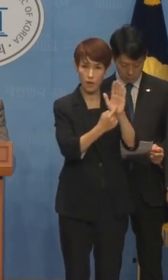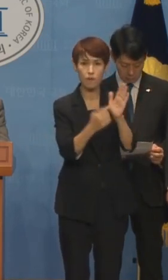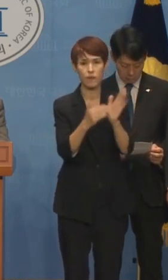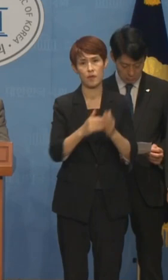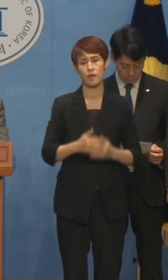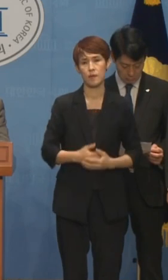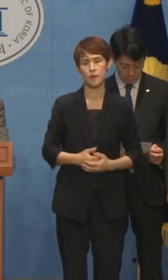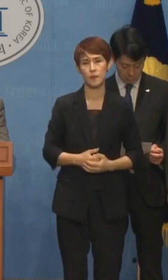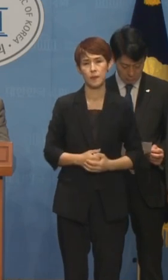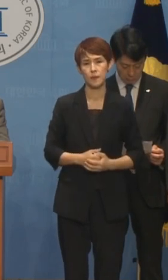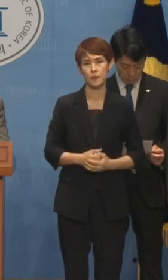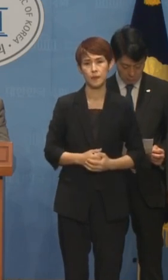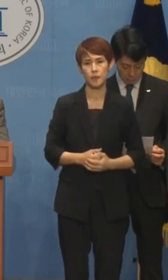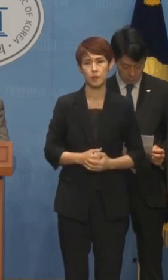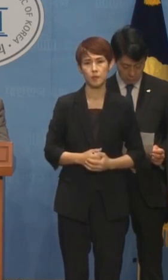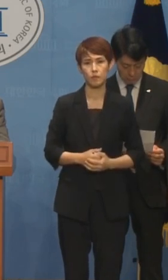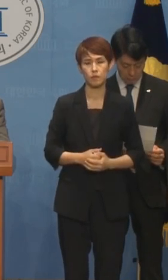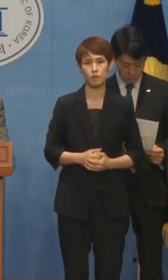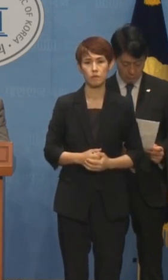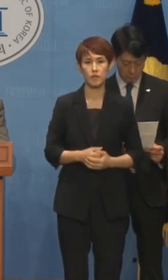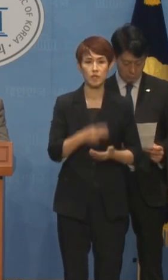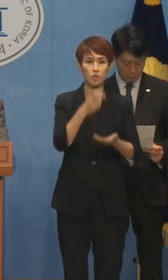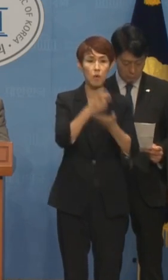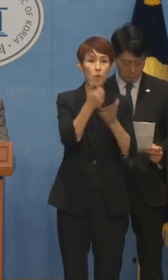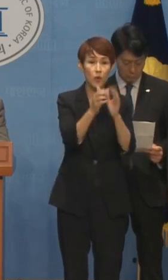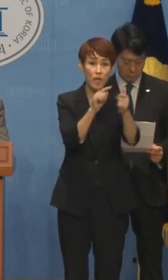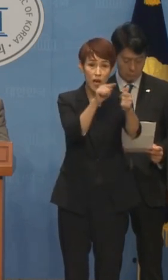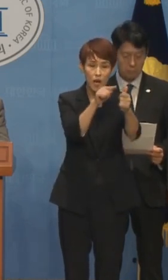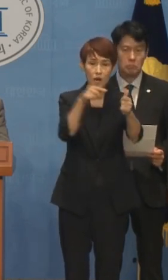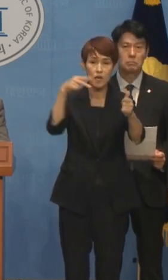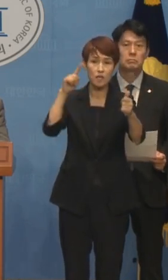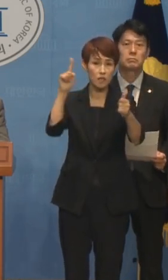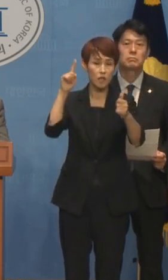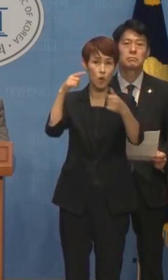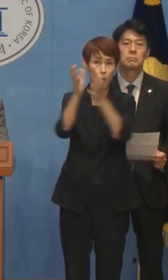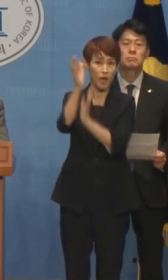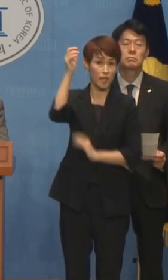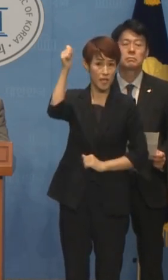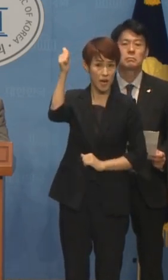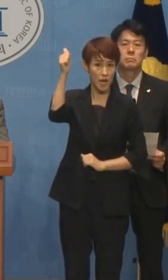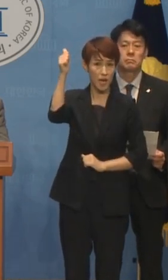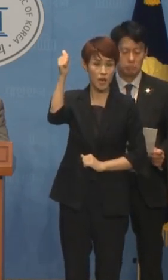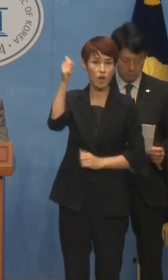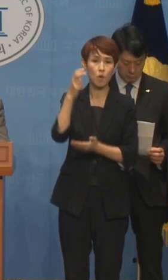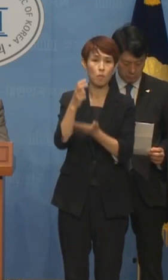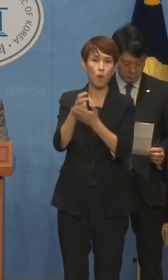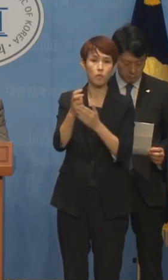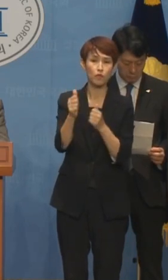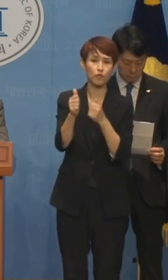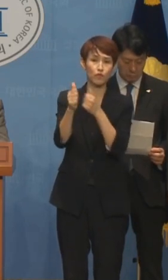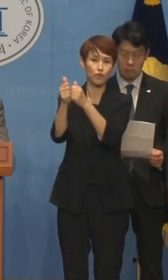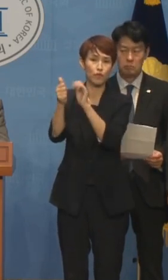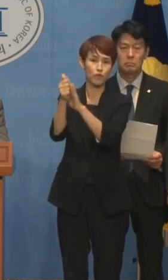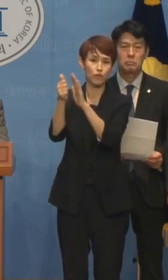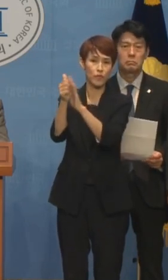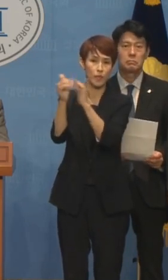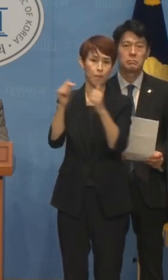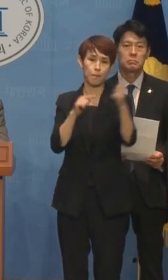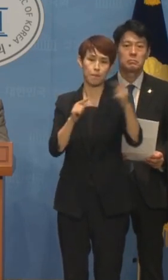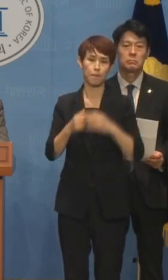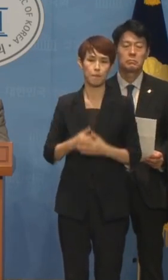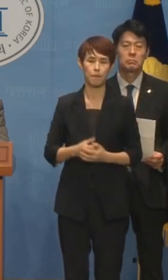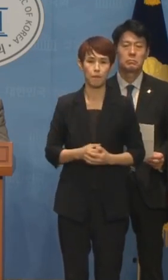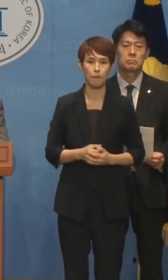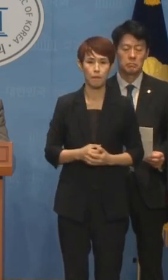주목합니다. 더욱이 조 변호사는 쌍방울 김 회장의 법률 조력자입니다.